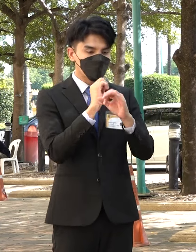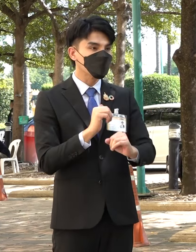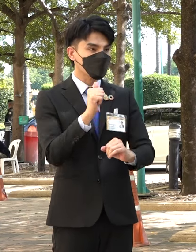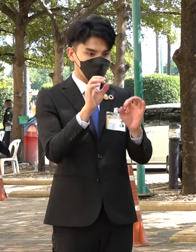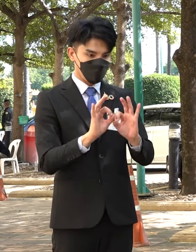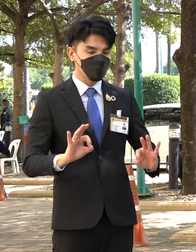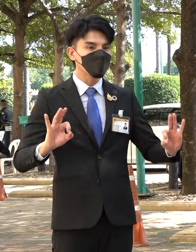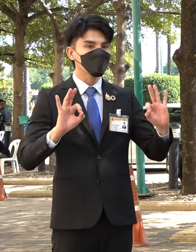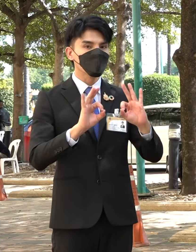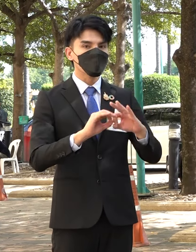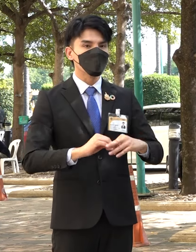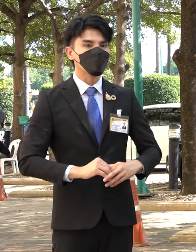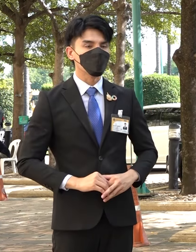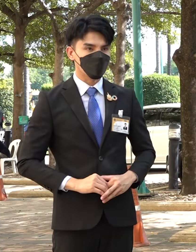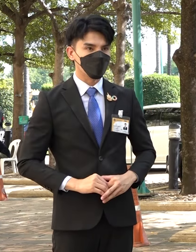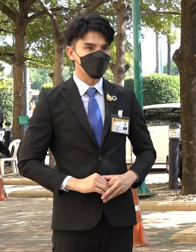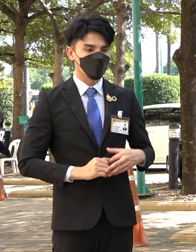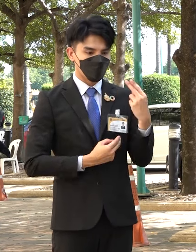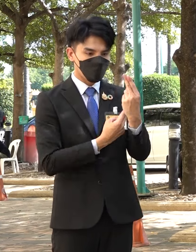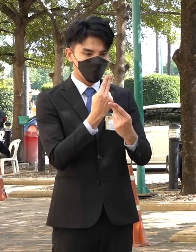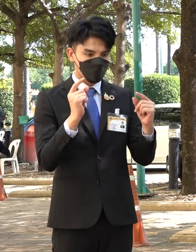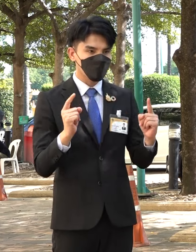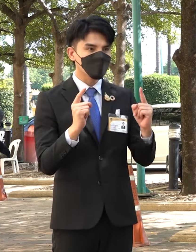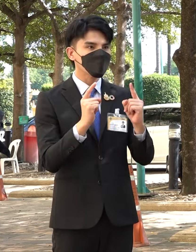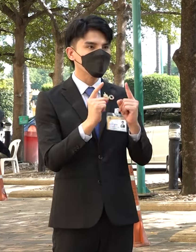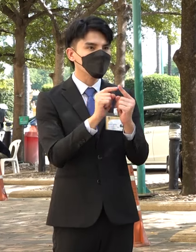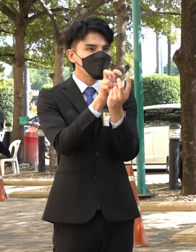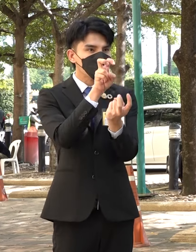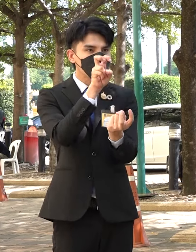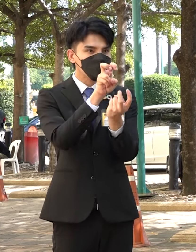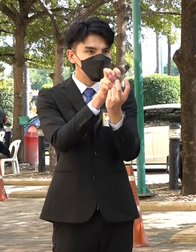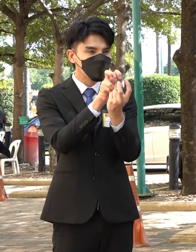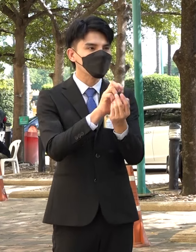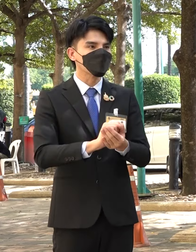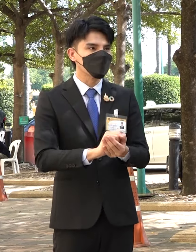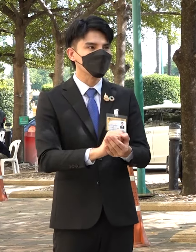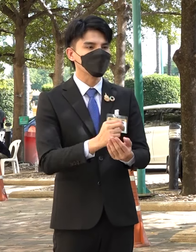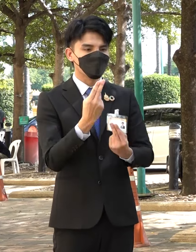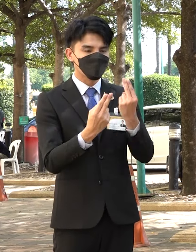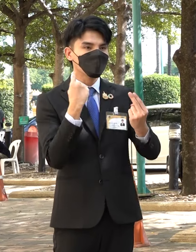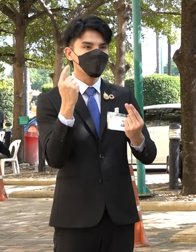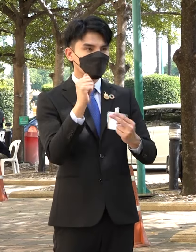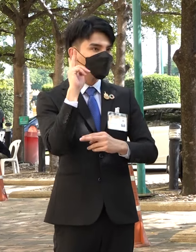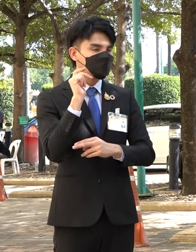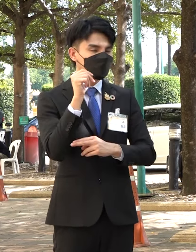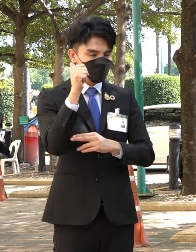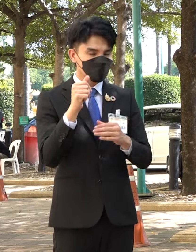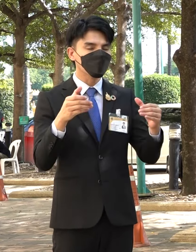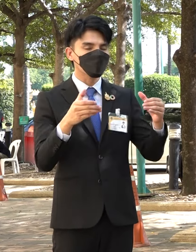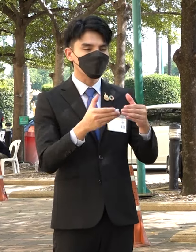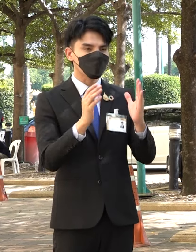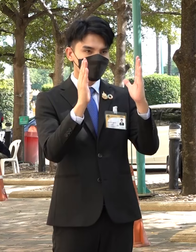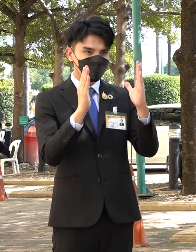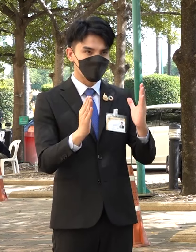และที่สำคัญนะครับจะได้เข้าไปเยี่ยมชมหมูเด้งกันทั่วหน้านะครับก็ฝากเป็นข่าวดีนะครับให้กับพี่น้